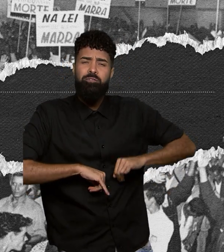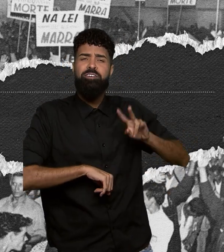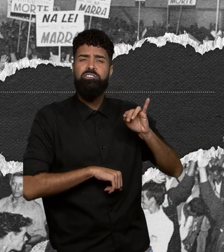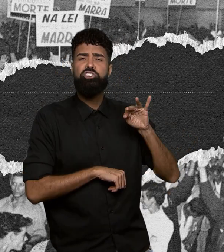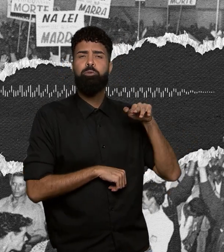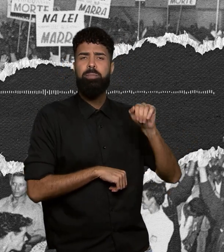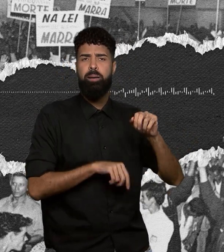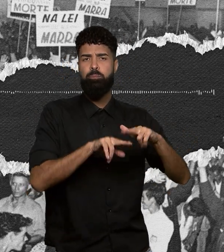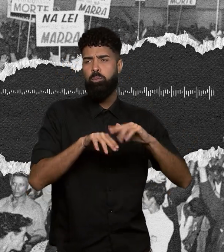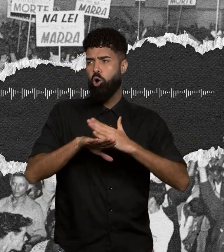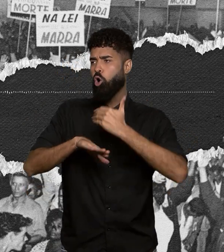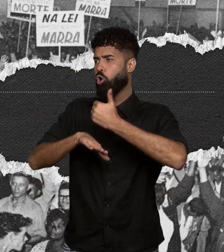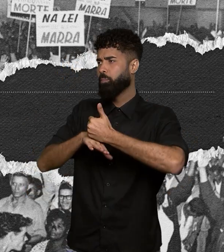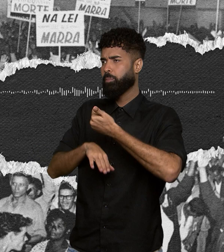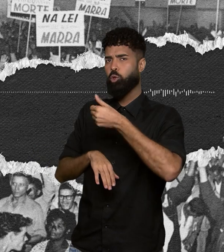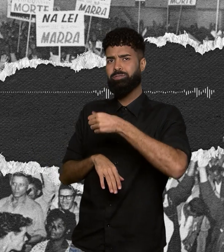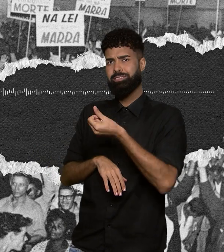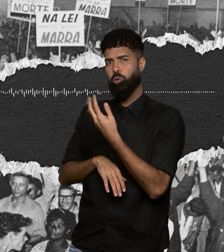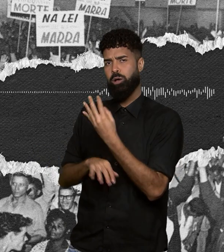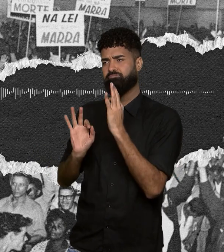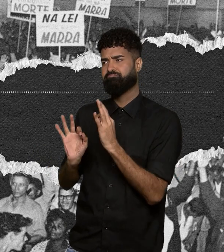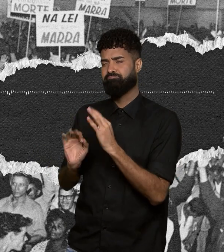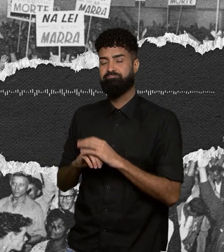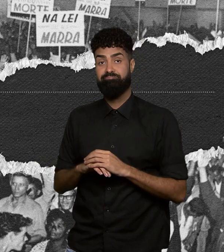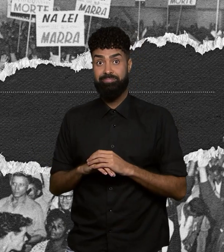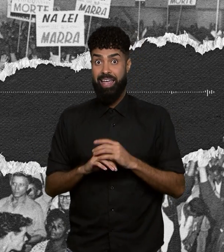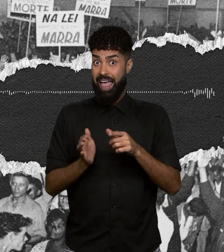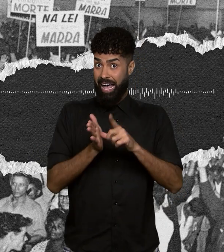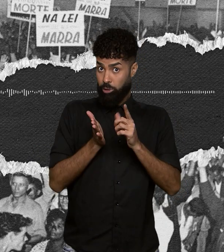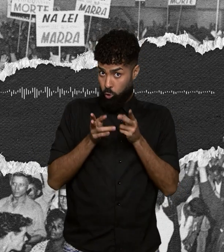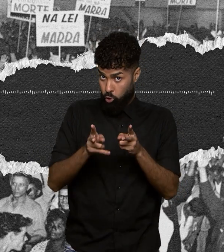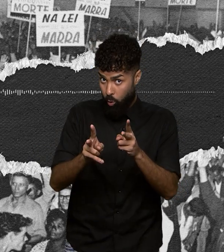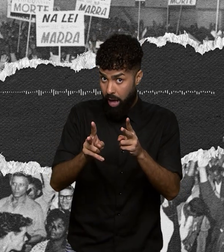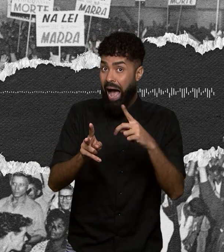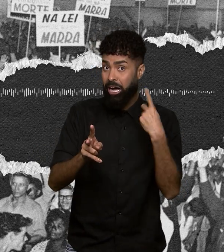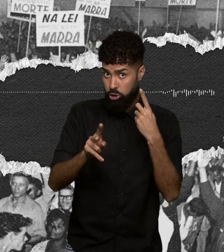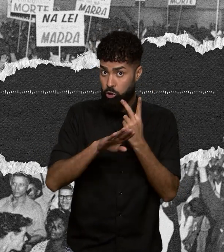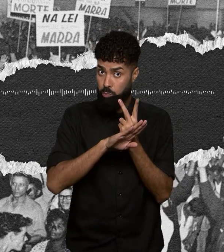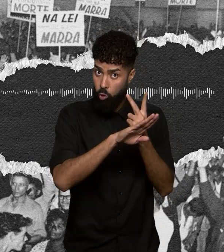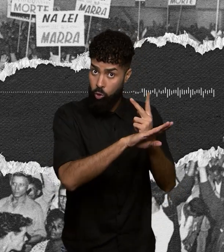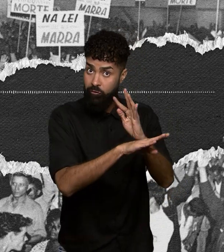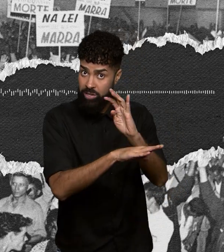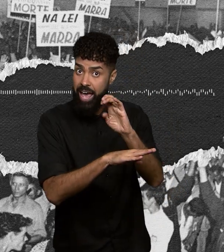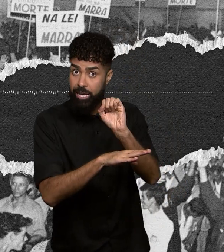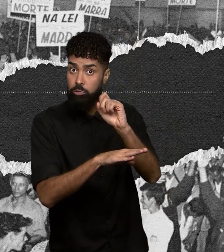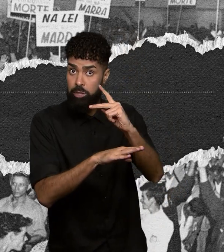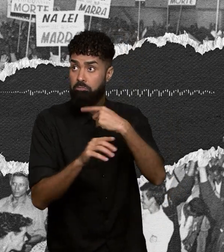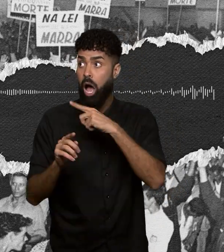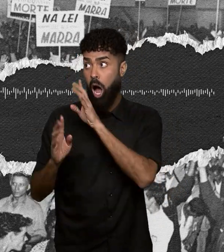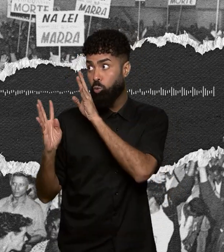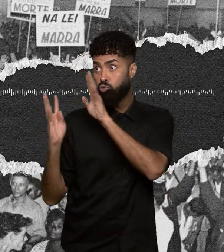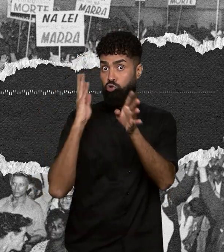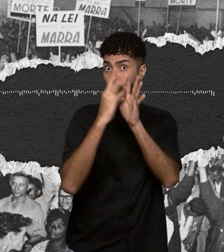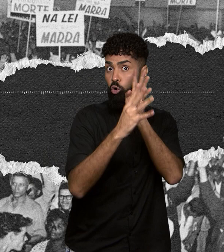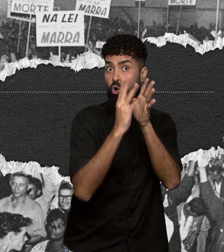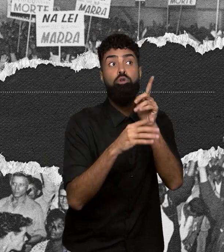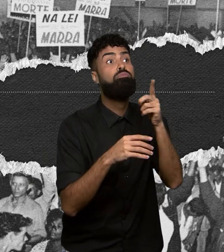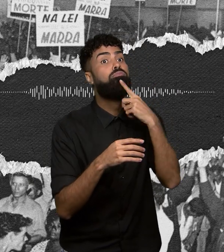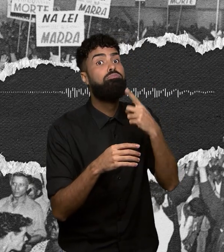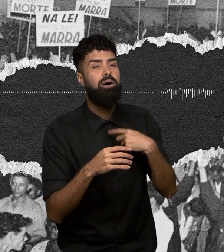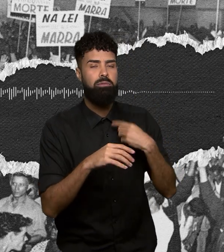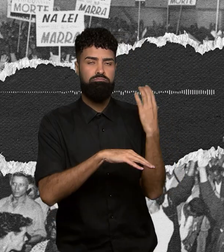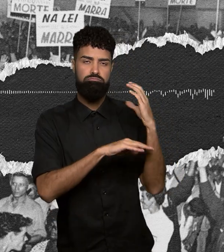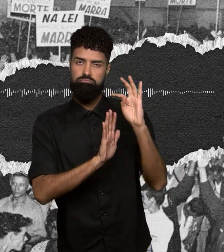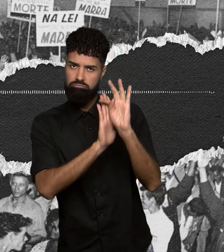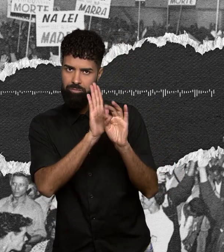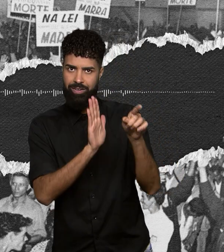nenhuma antes de continuar nós procuramos a FIESP viu a Federação nos respondeu com uma nota sucinta a gente vai ler na íntegra